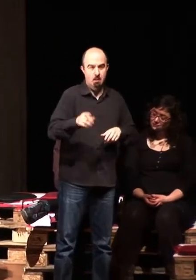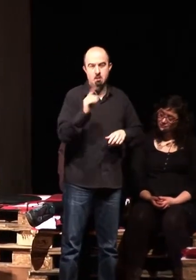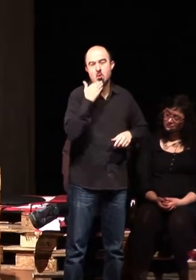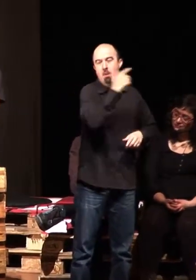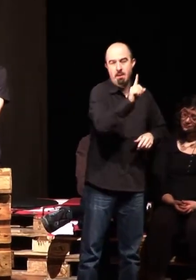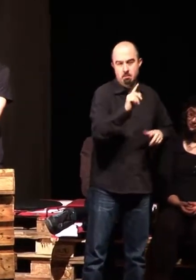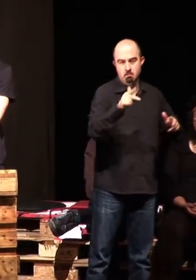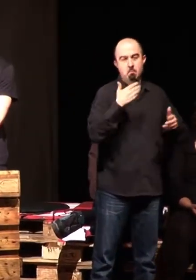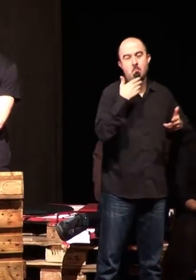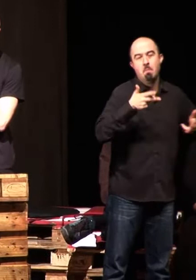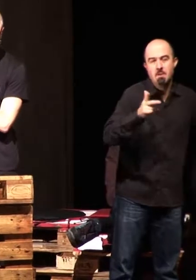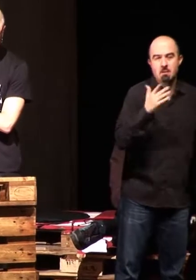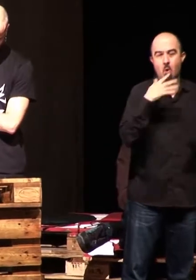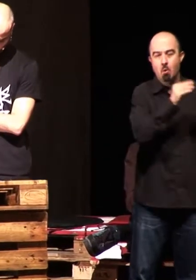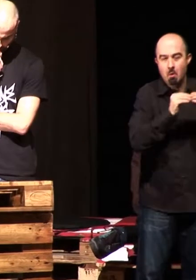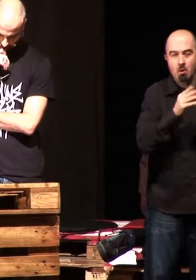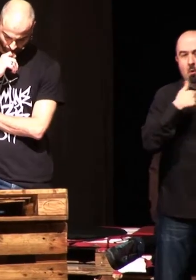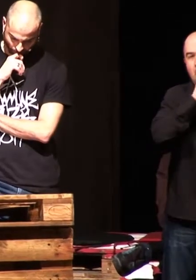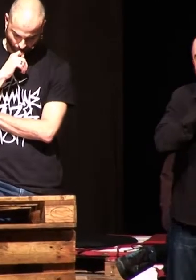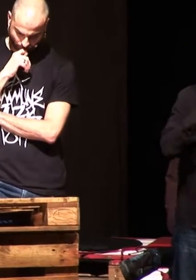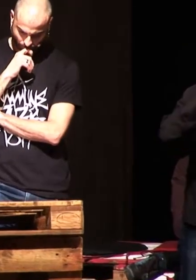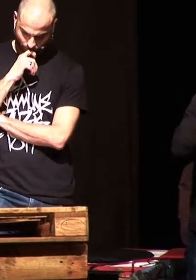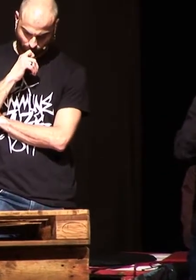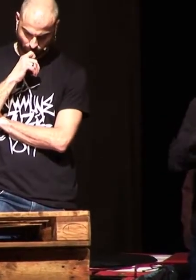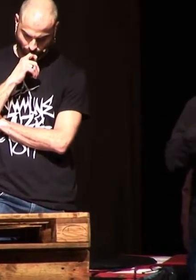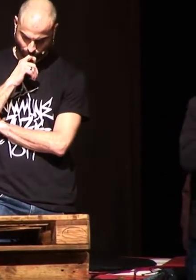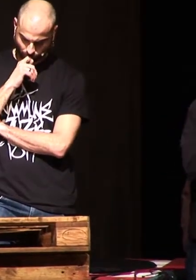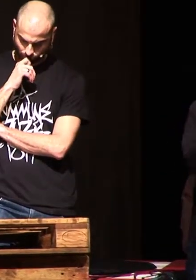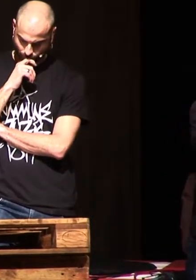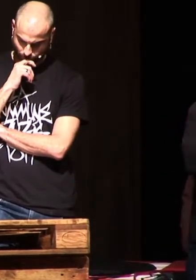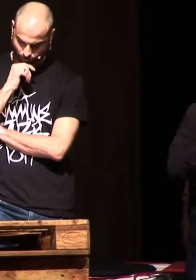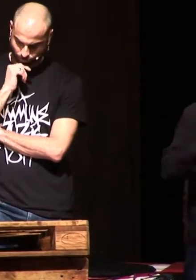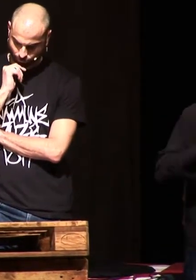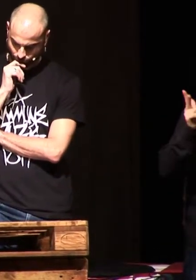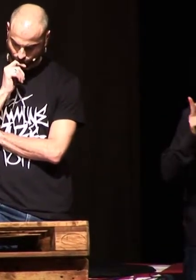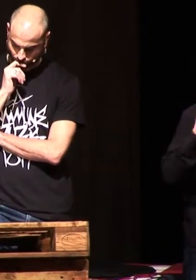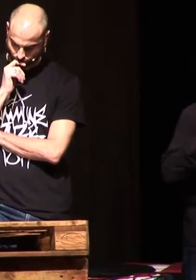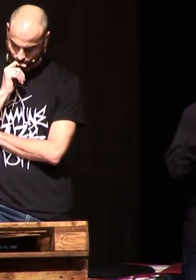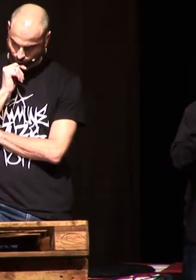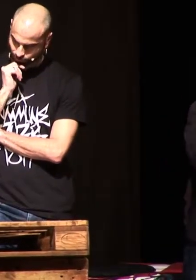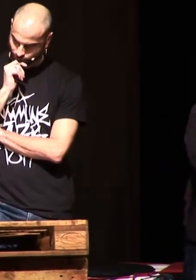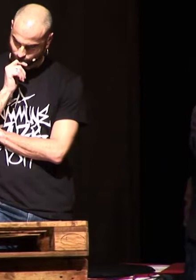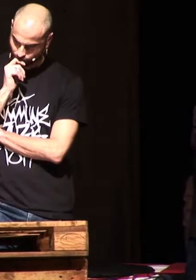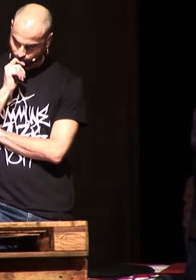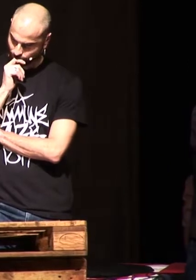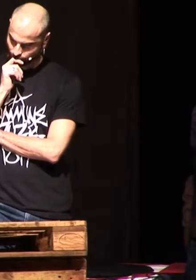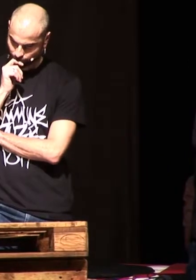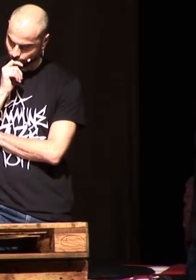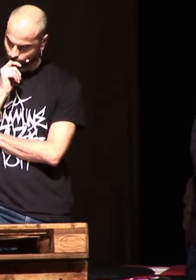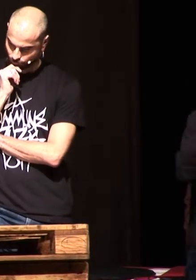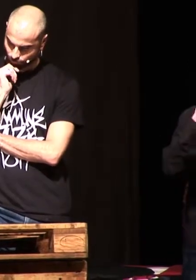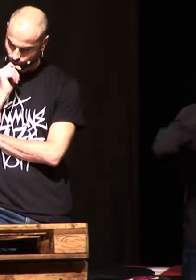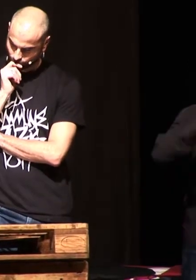ni permís, ni consens, ni paciència, ni esperarem per ser lliures. Ni a Wall Street, no esperarem a Brussel·les,